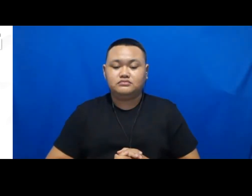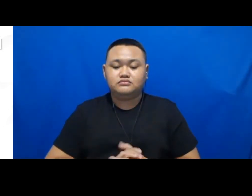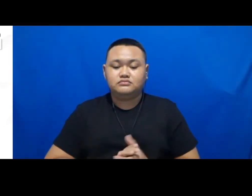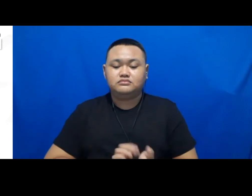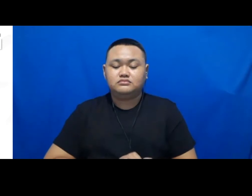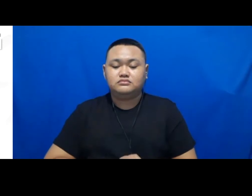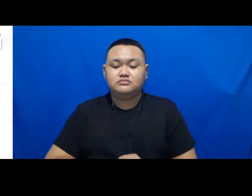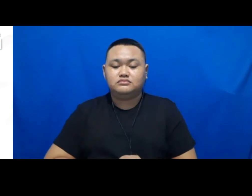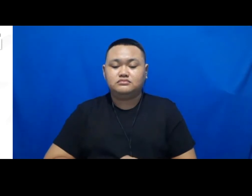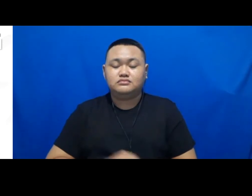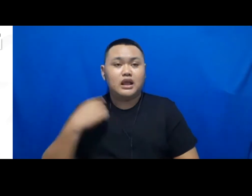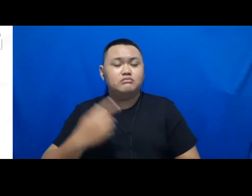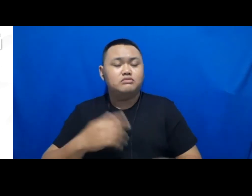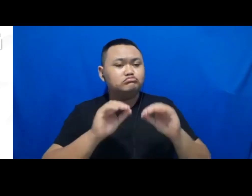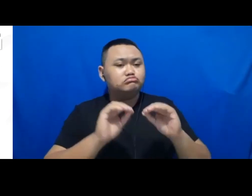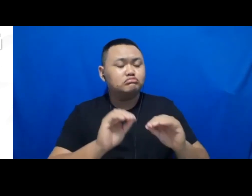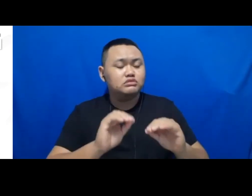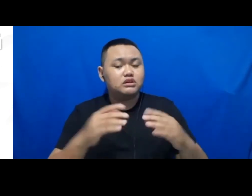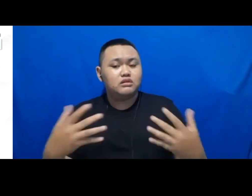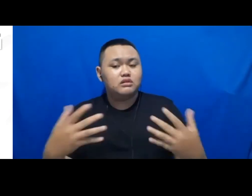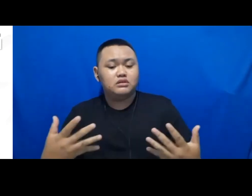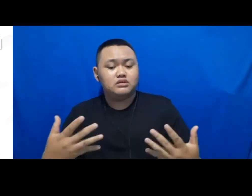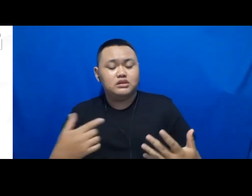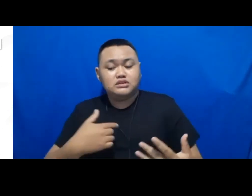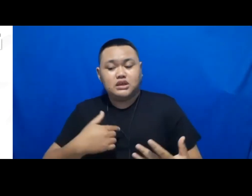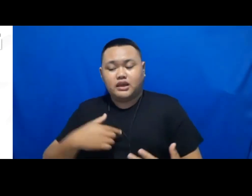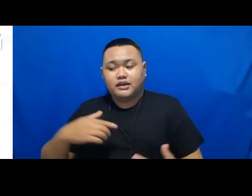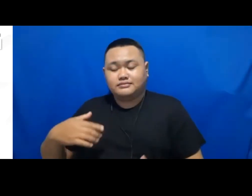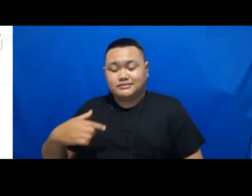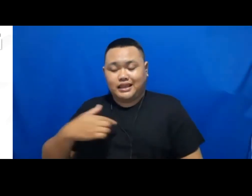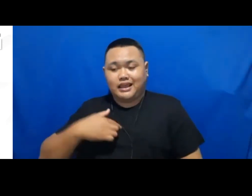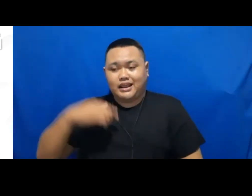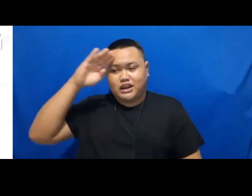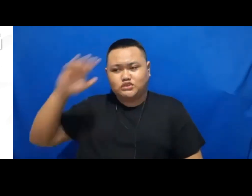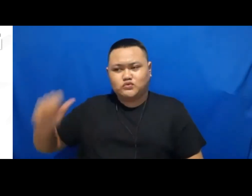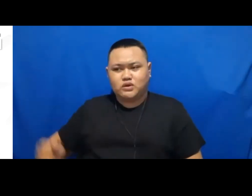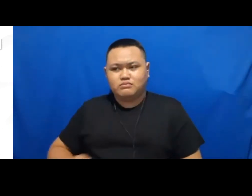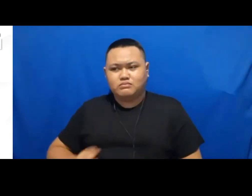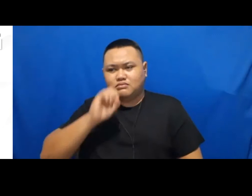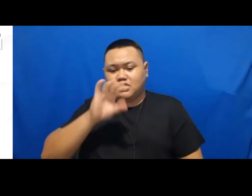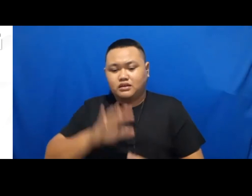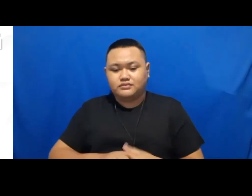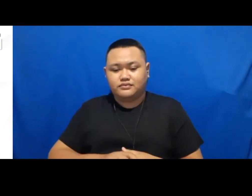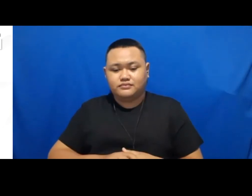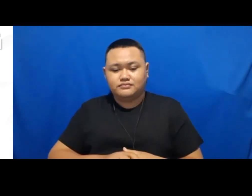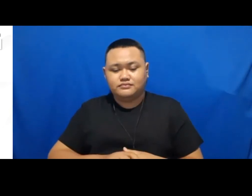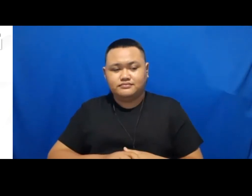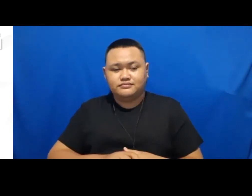refleksi pembelajaran hari itu dengan meminta pendapat kepada anak laki-laki dan perempuan